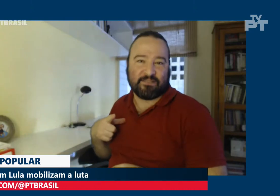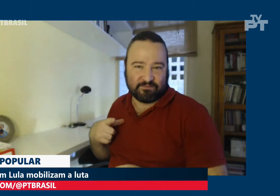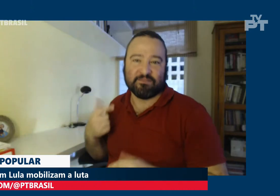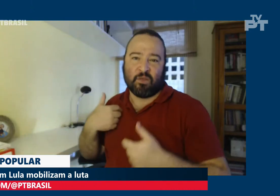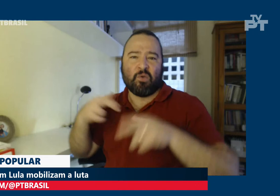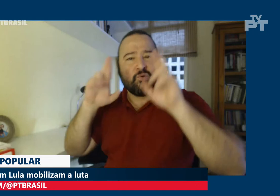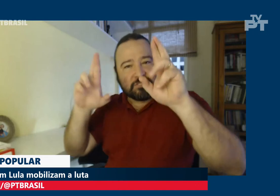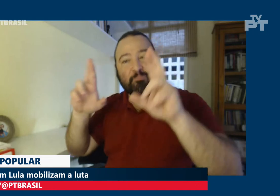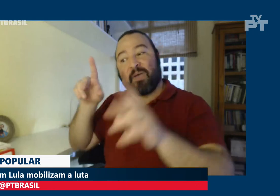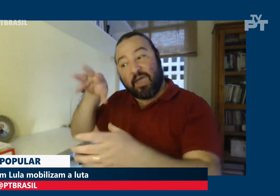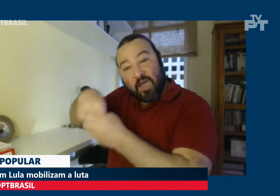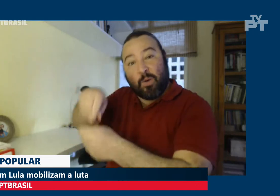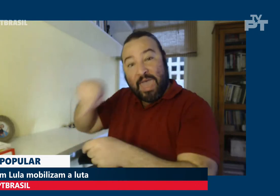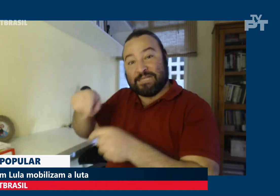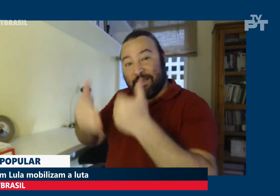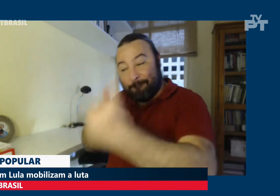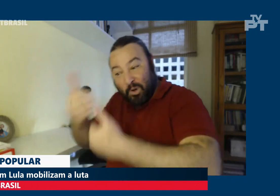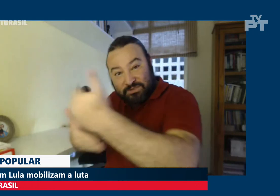esses locais, a língua.